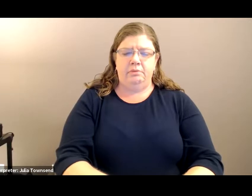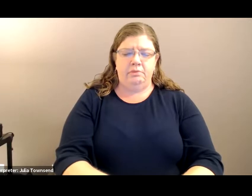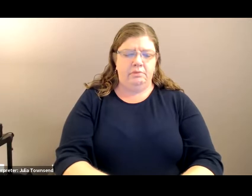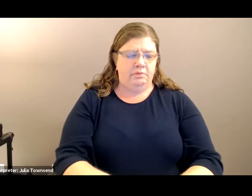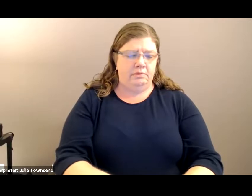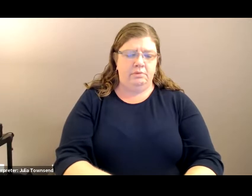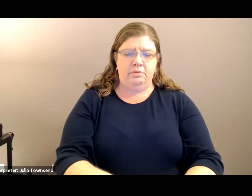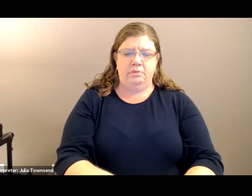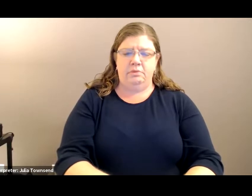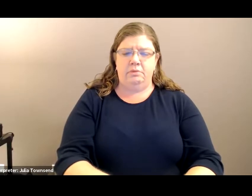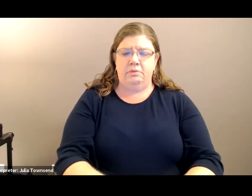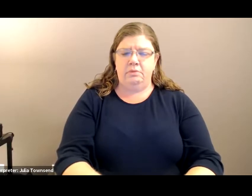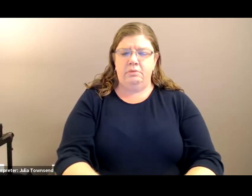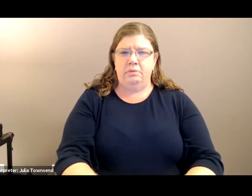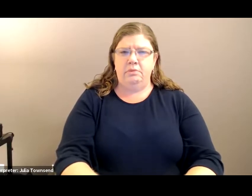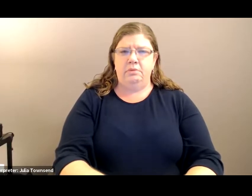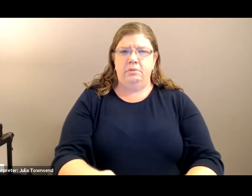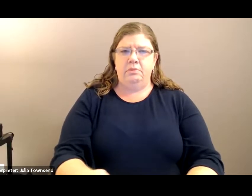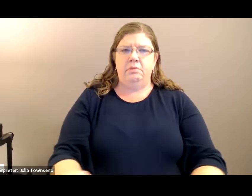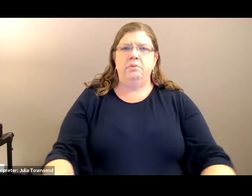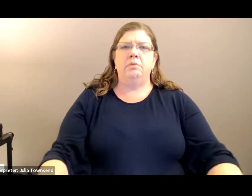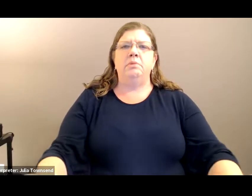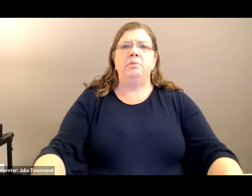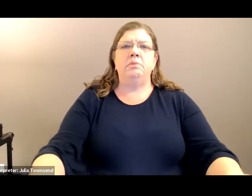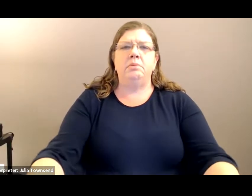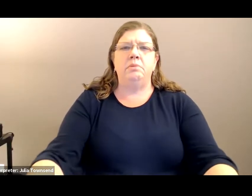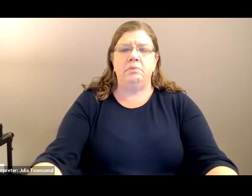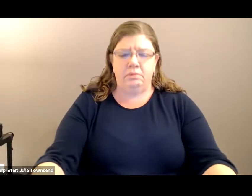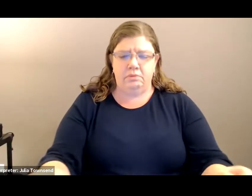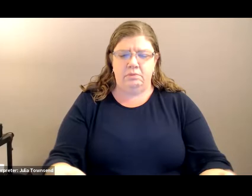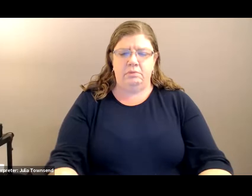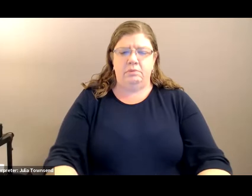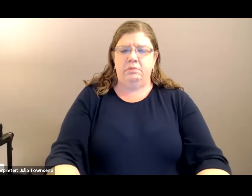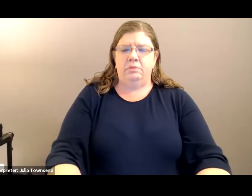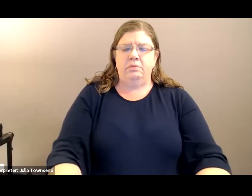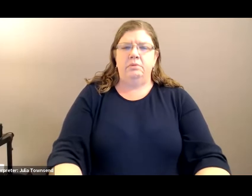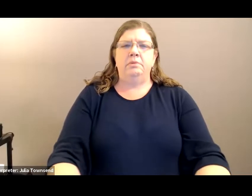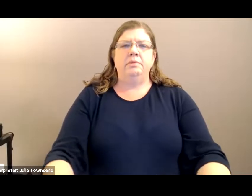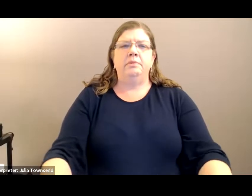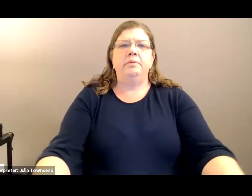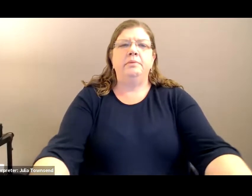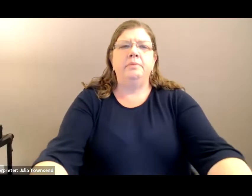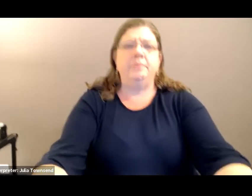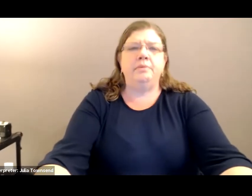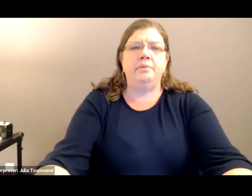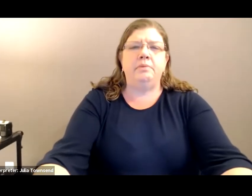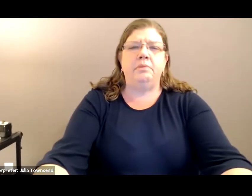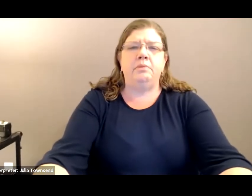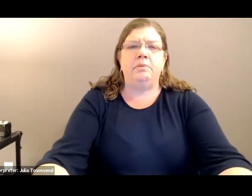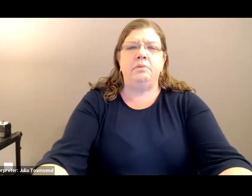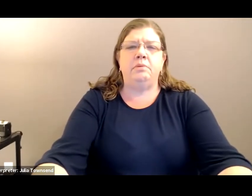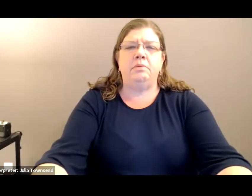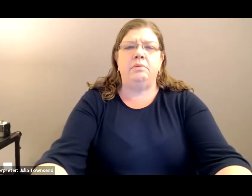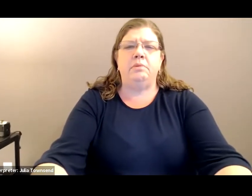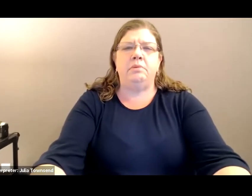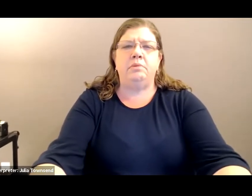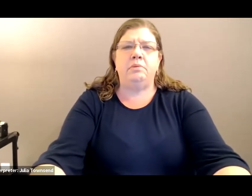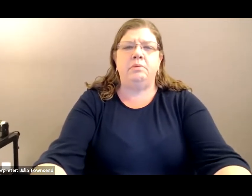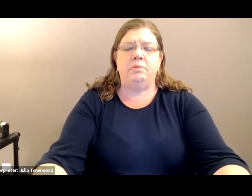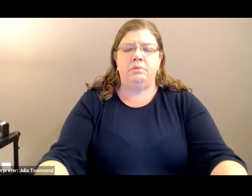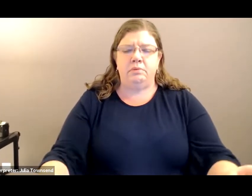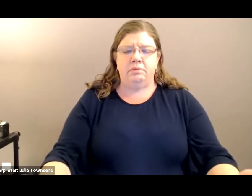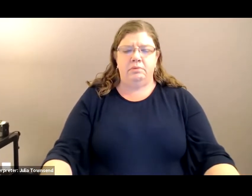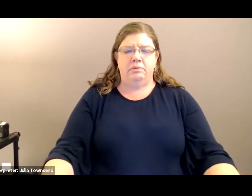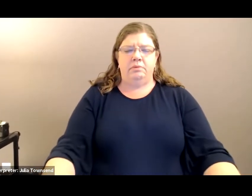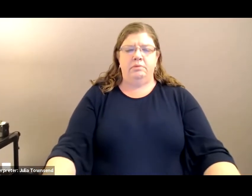un iPad o su teléfono, localice el menú de 3 puntos, haga clic en Interpretación de idiomas, elija